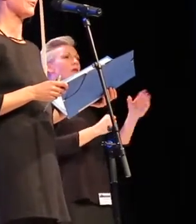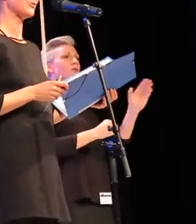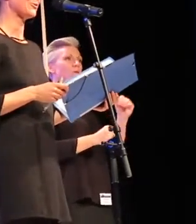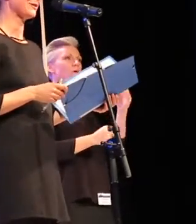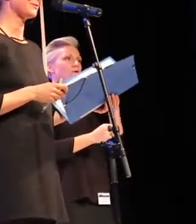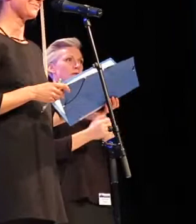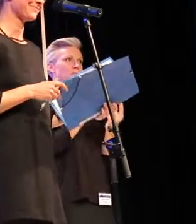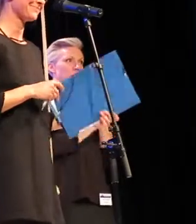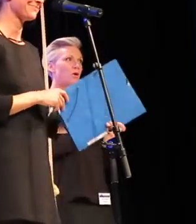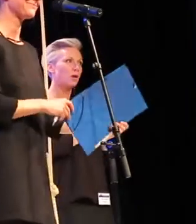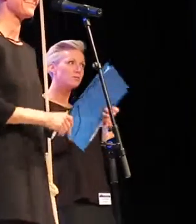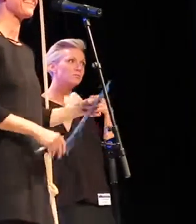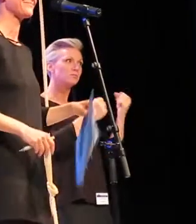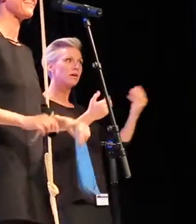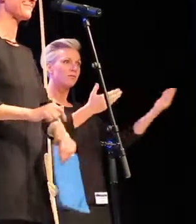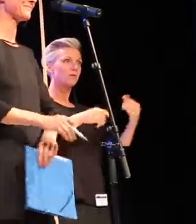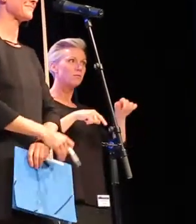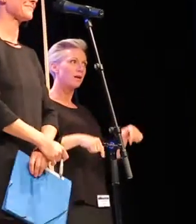till Klimathuset.